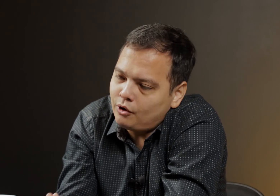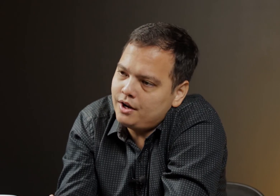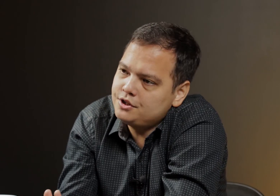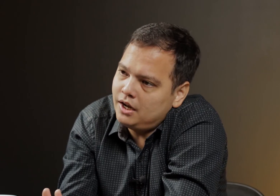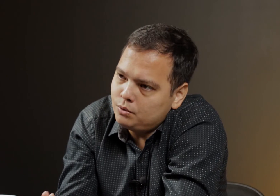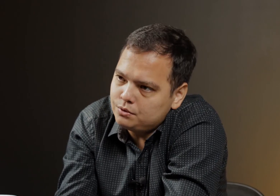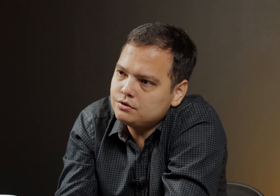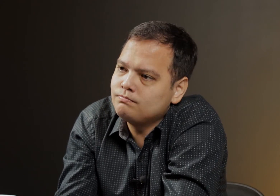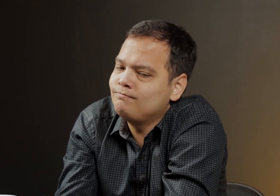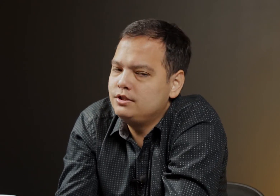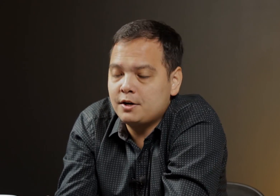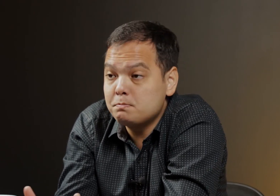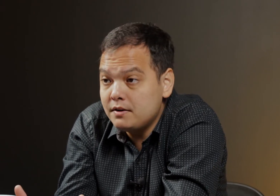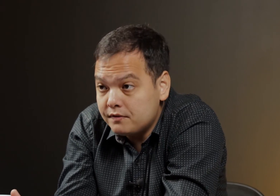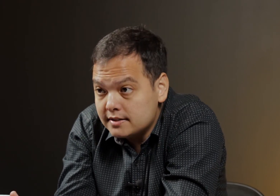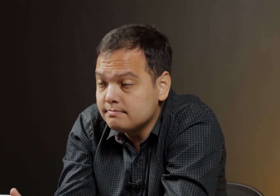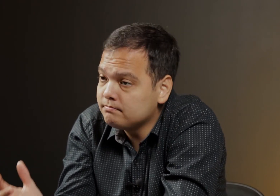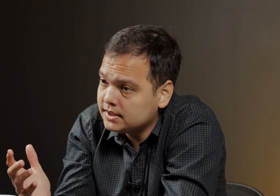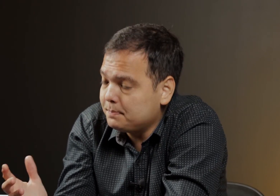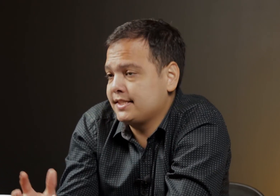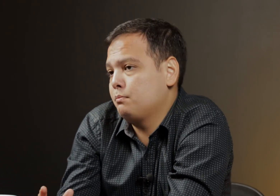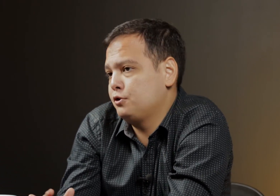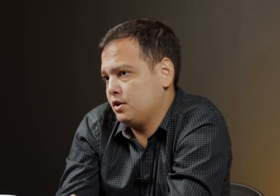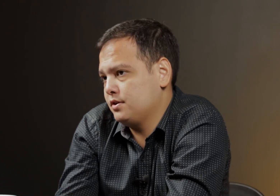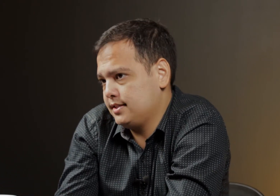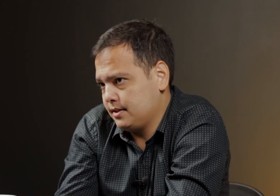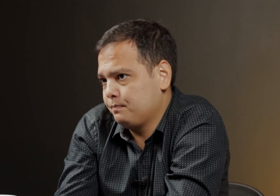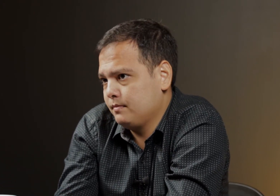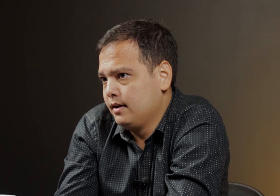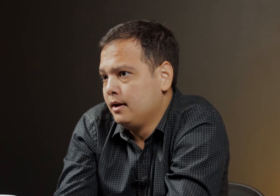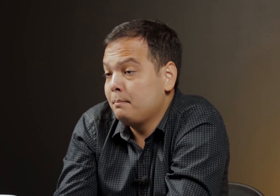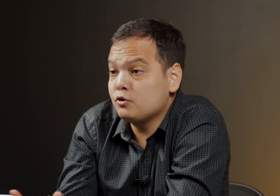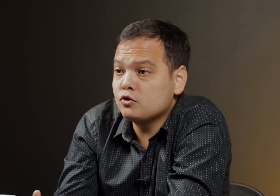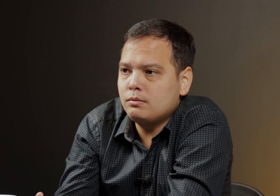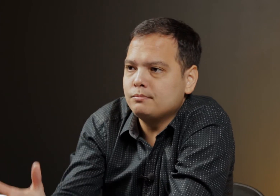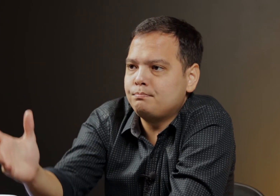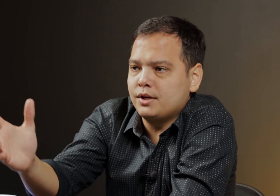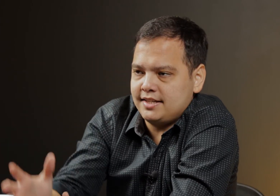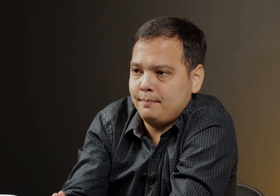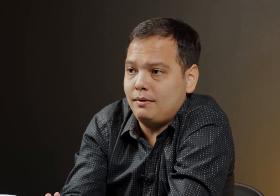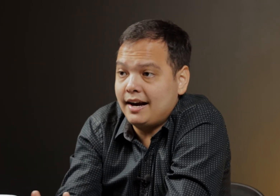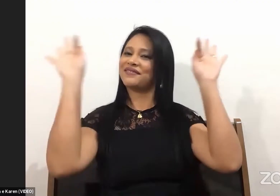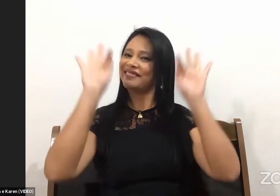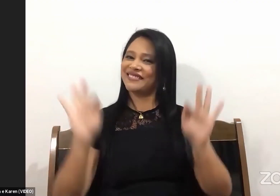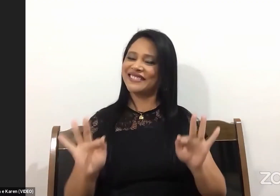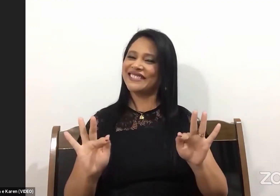histórias de alunos de vários perfis que passaram por situações assim. Pessoas como, por exemplo, a Karen,